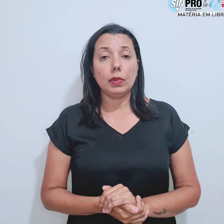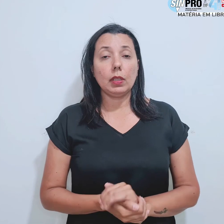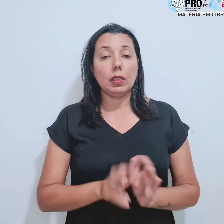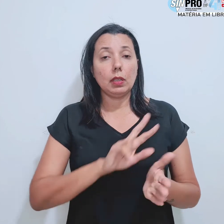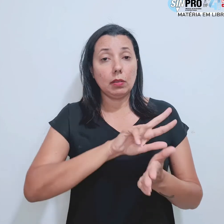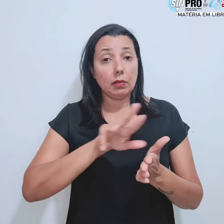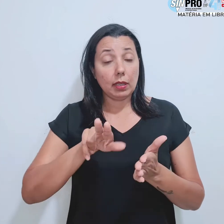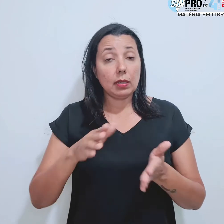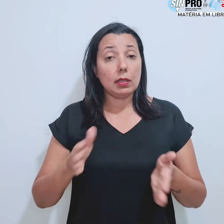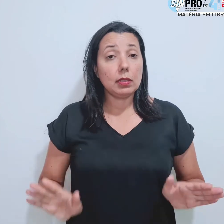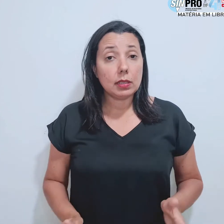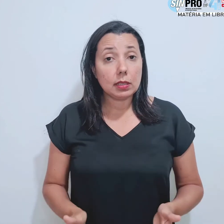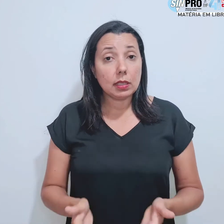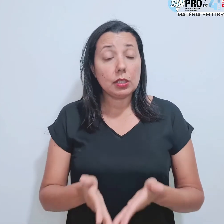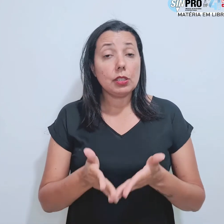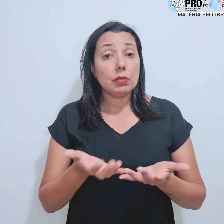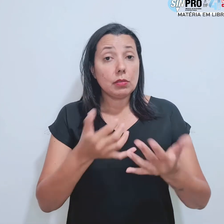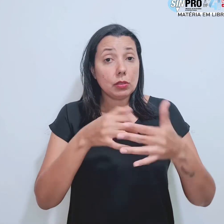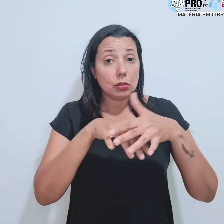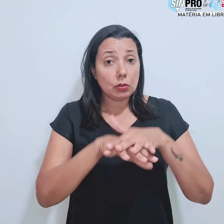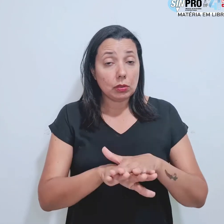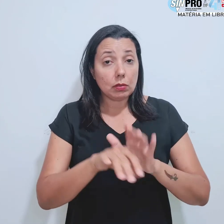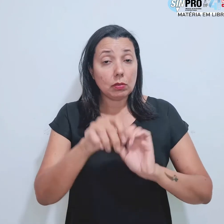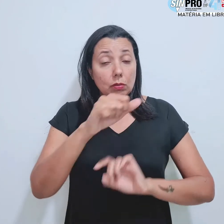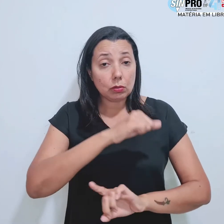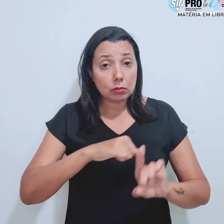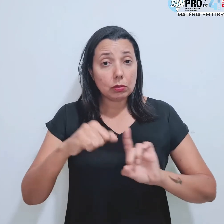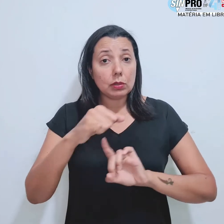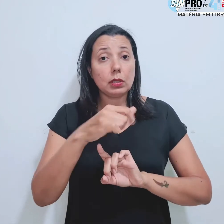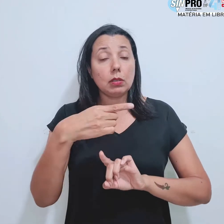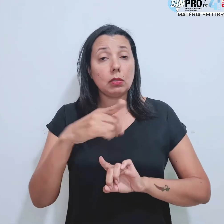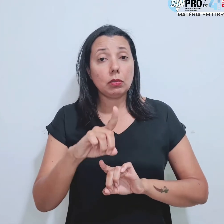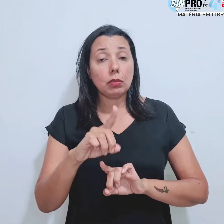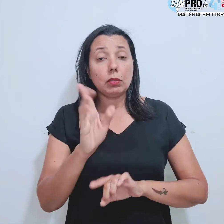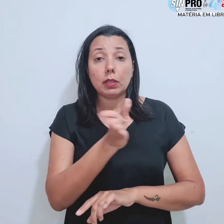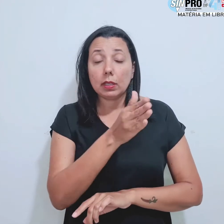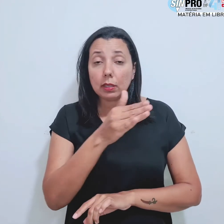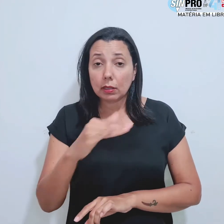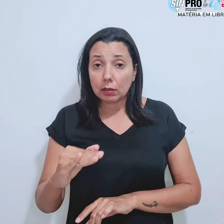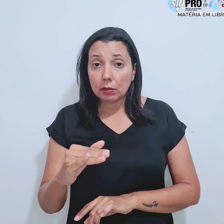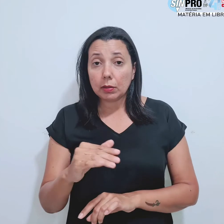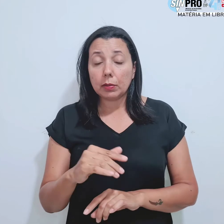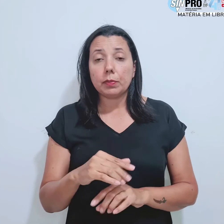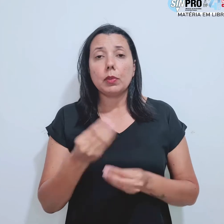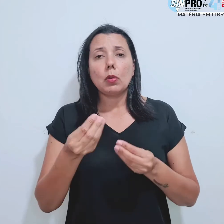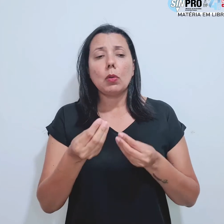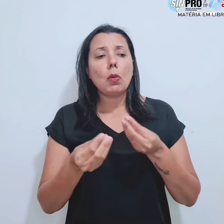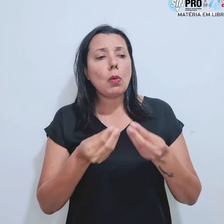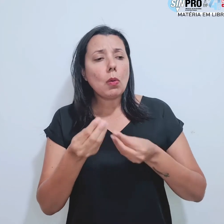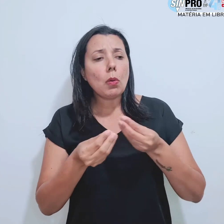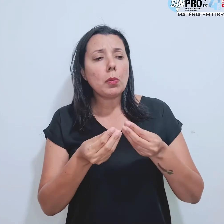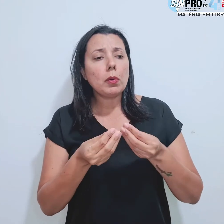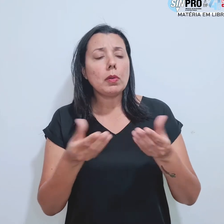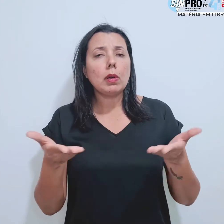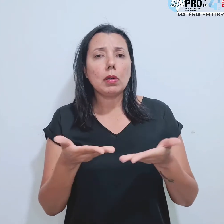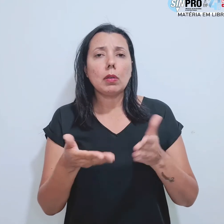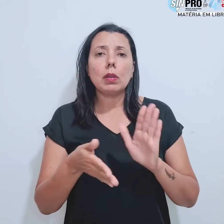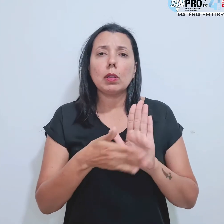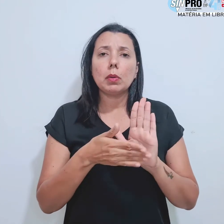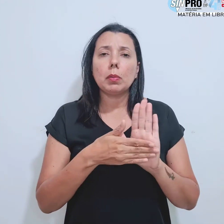Muitas iniciativas de inclusão social foram extintas, com a medida provisória